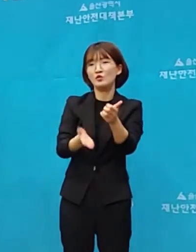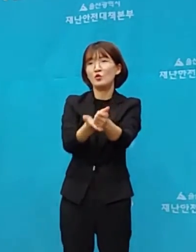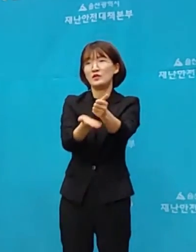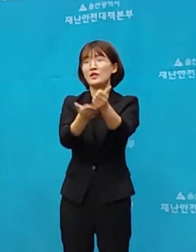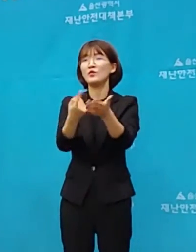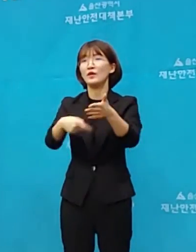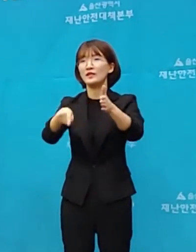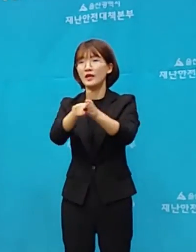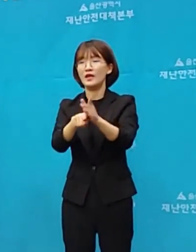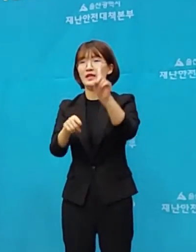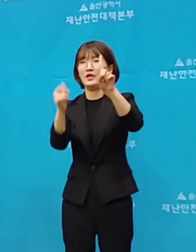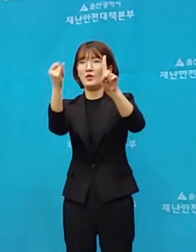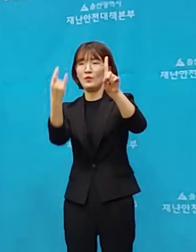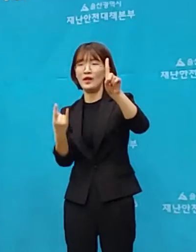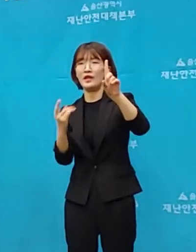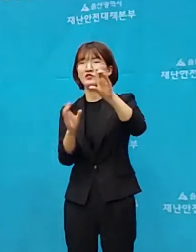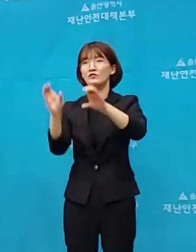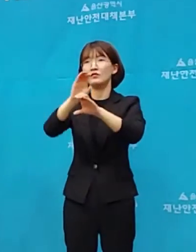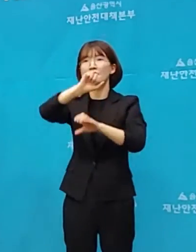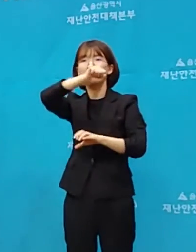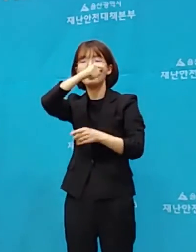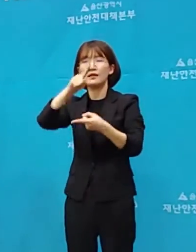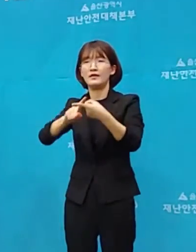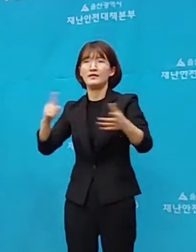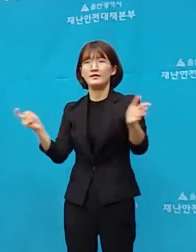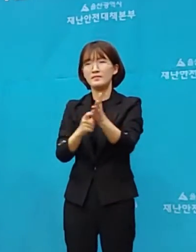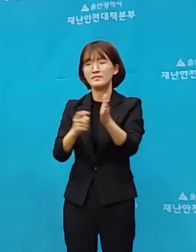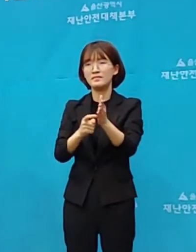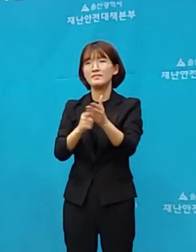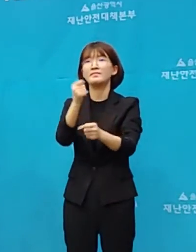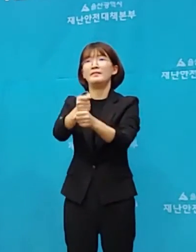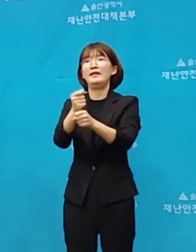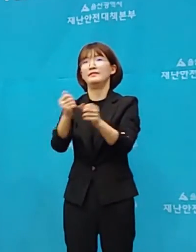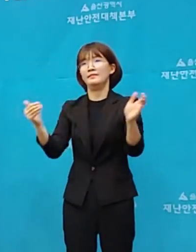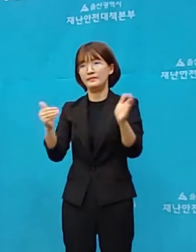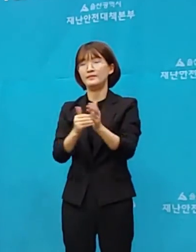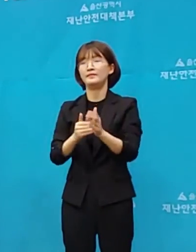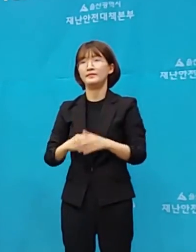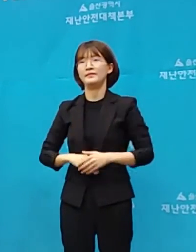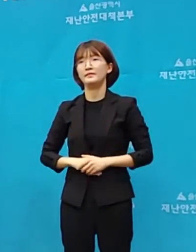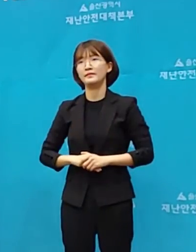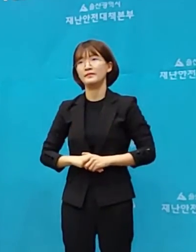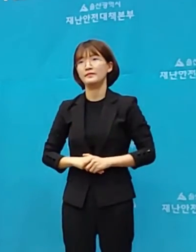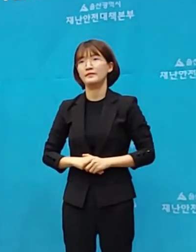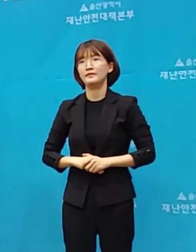제1회 추경예산을 긴급히 편성하게 되었습니다.